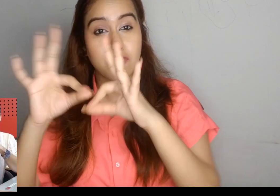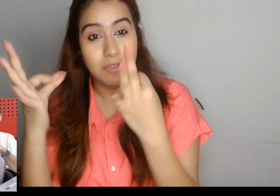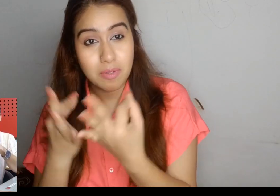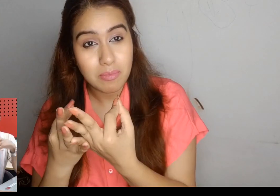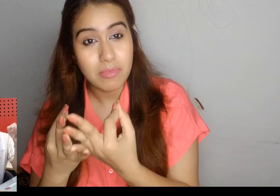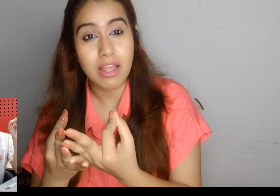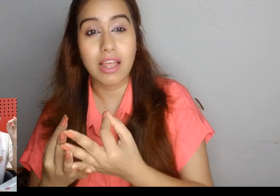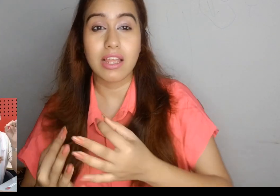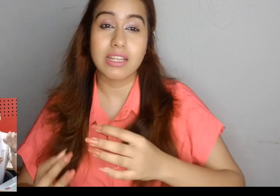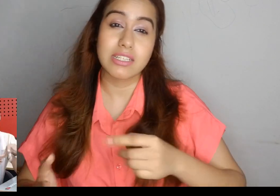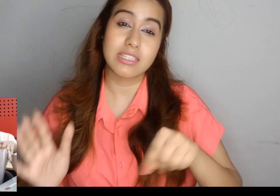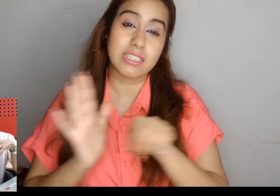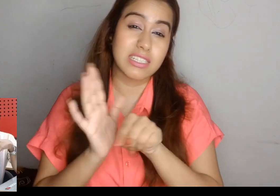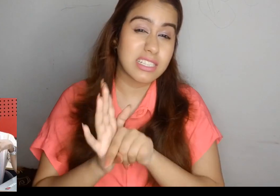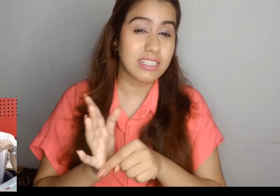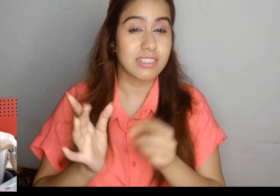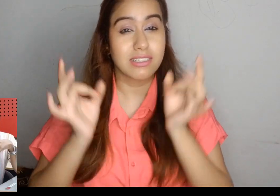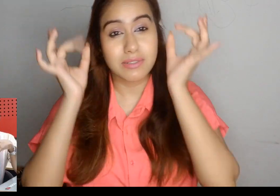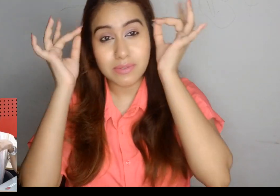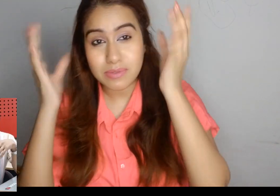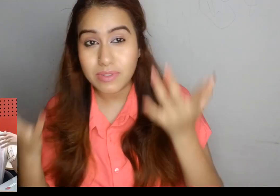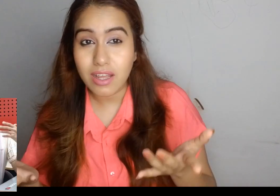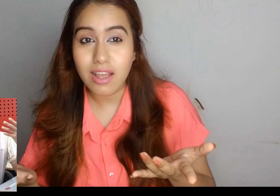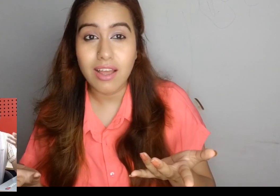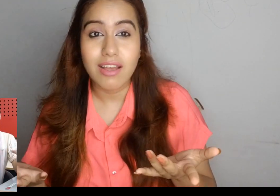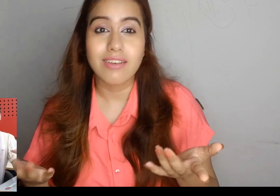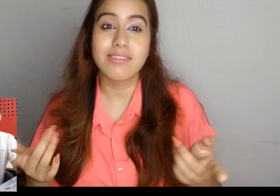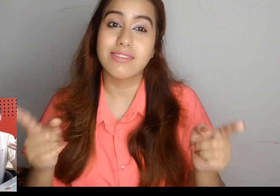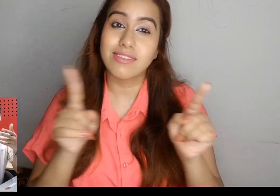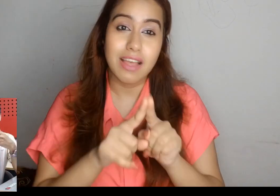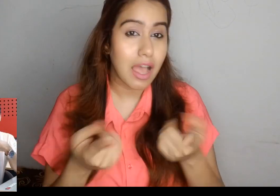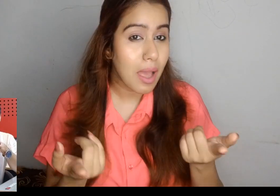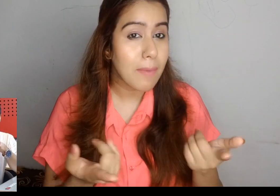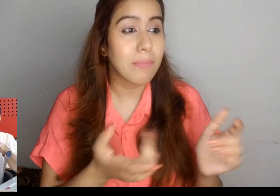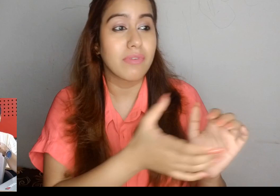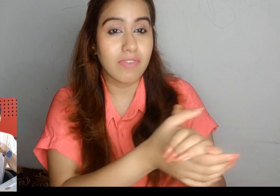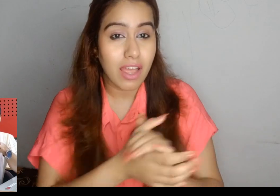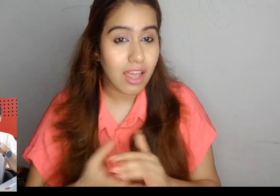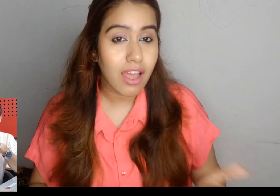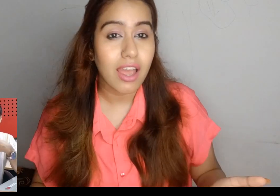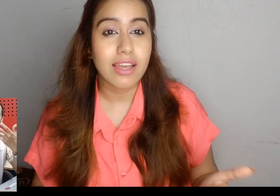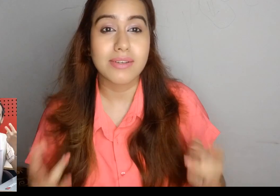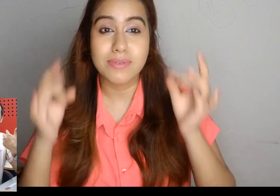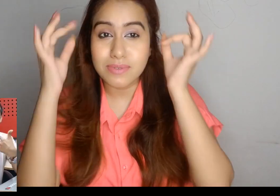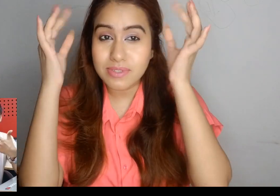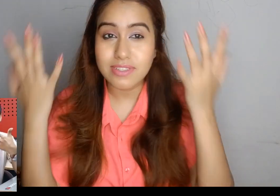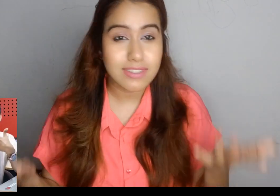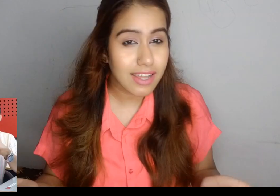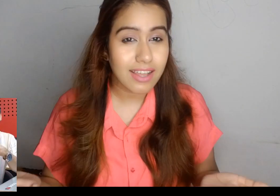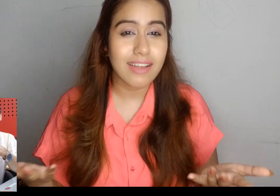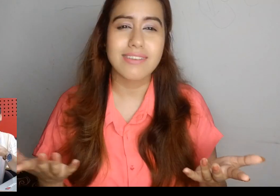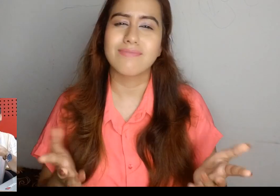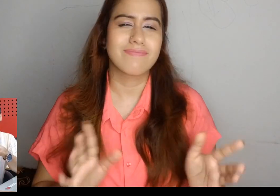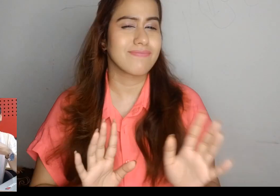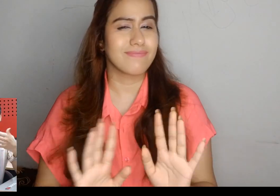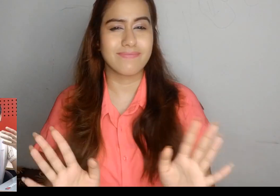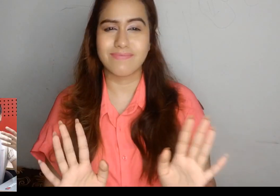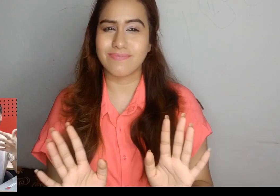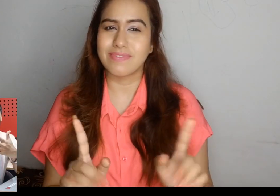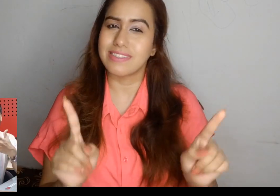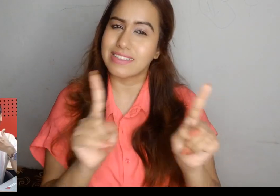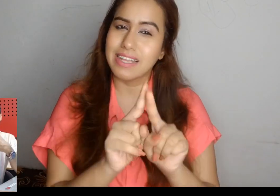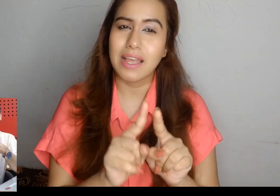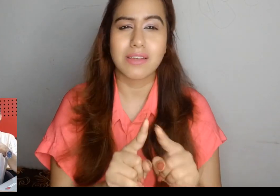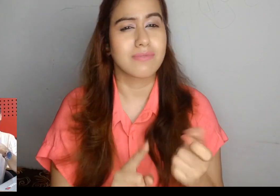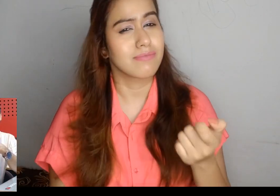शिकार बनाएंगे, उसको जाकर के सुनाएंगे। मैं अपने घर पर जाकर के घर वालों पर गुस्सा निकालूंगा, अपने पैसेंजर्स पर गुस्सा निकालूंगा, बाकी